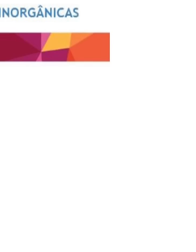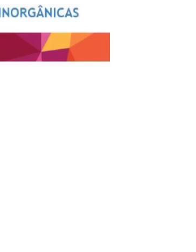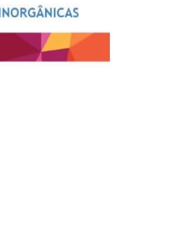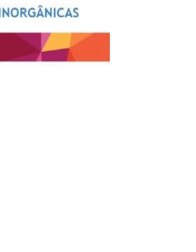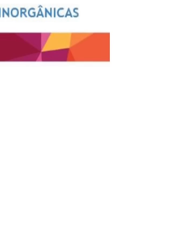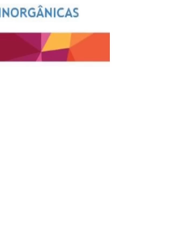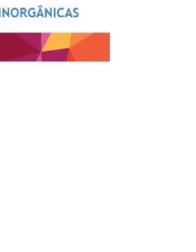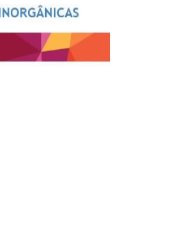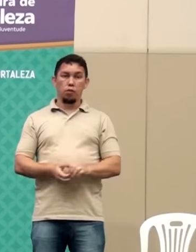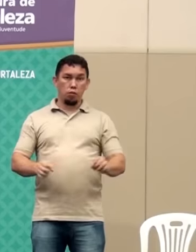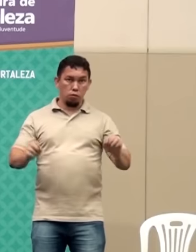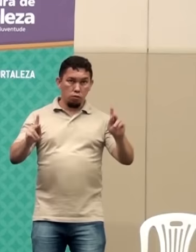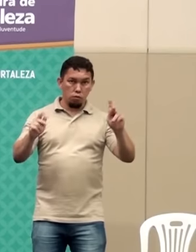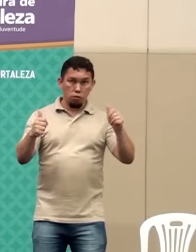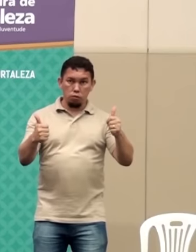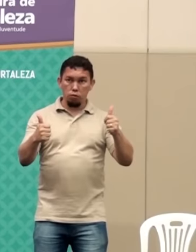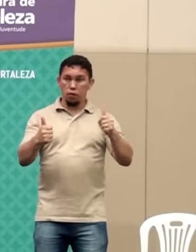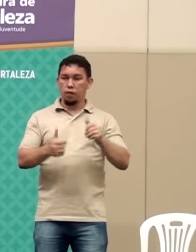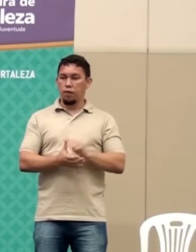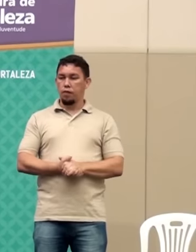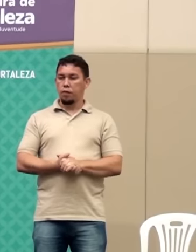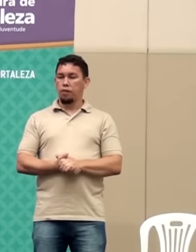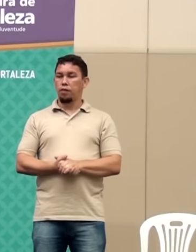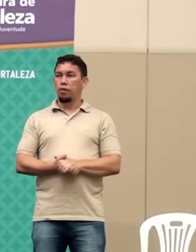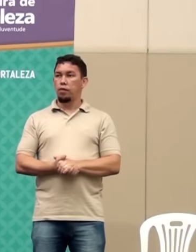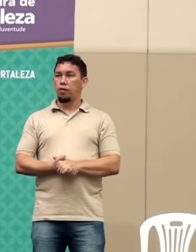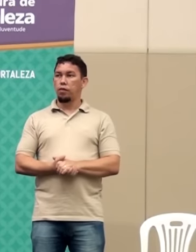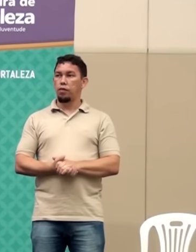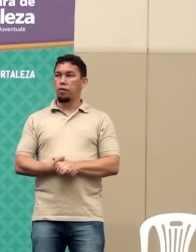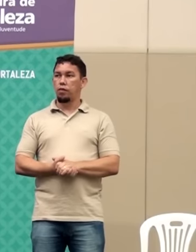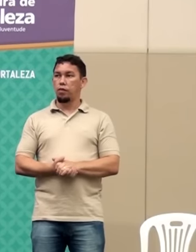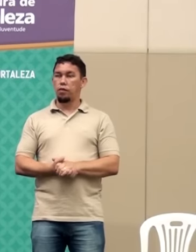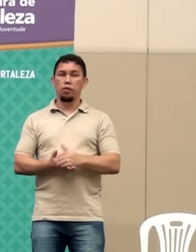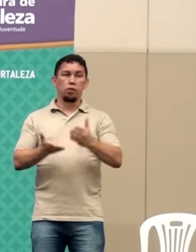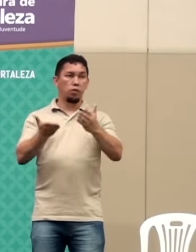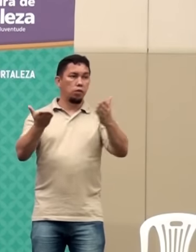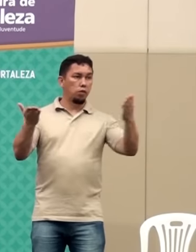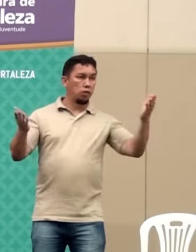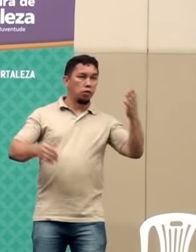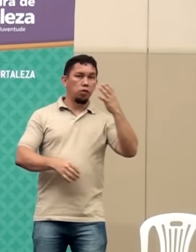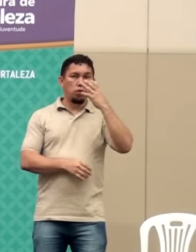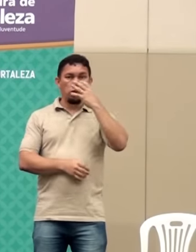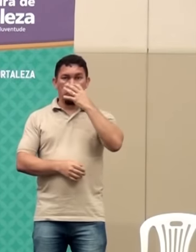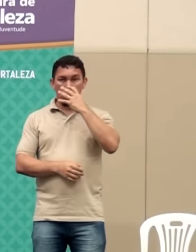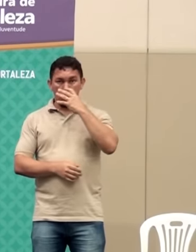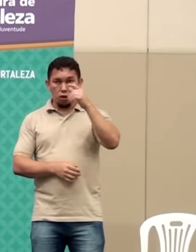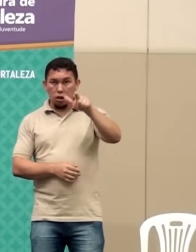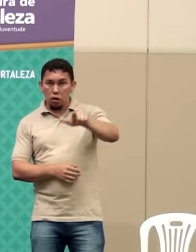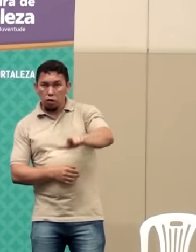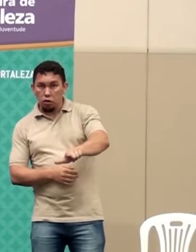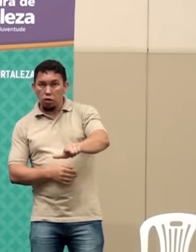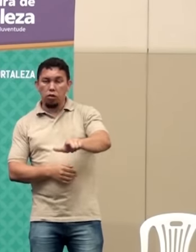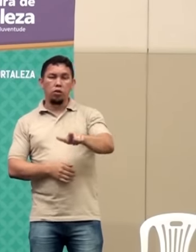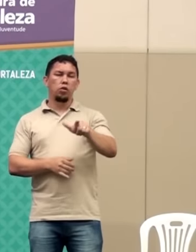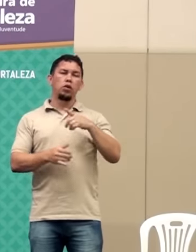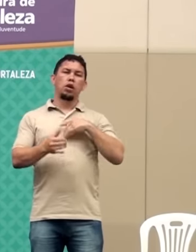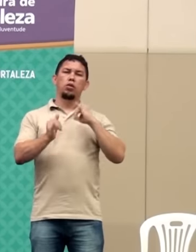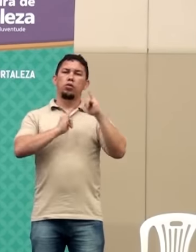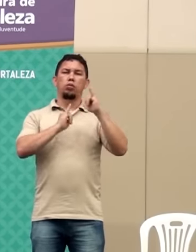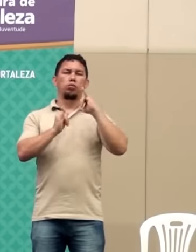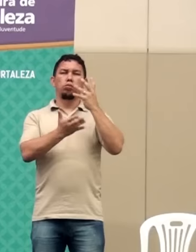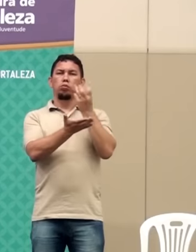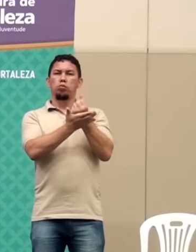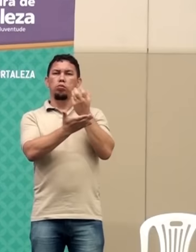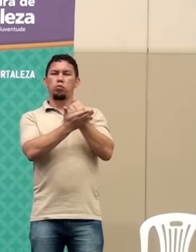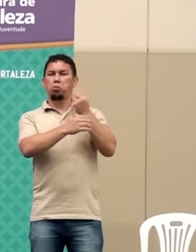D. Ok? Então, se quiserem assistir a aula novamente, a aula foi toda